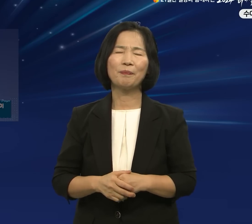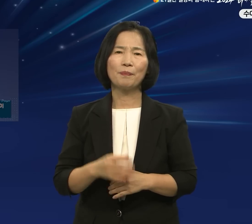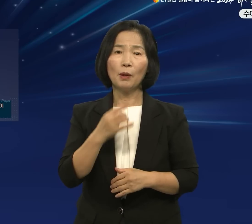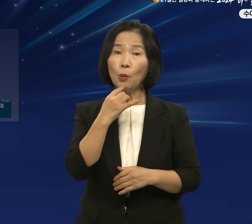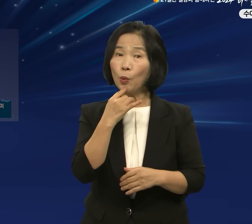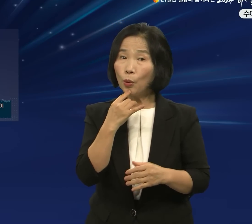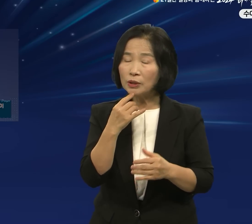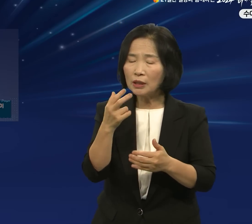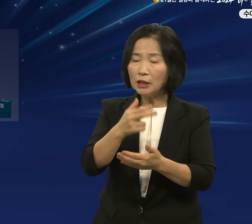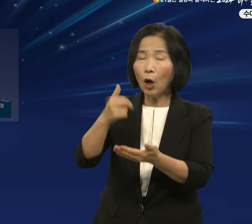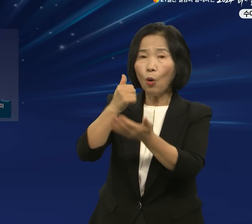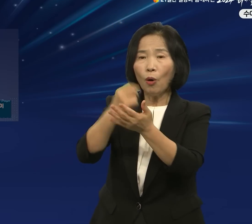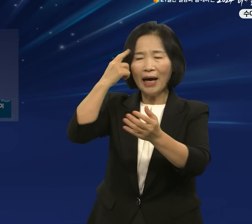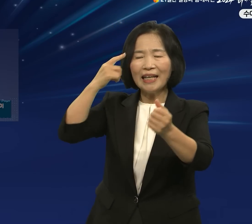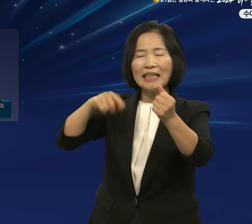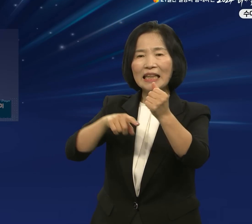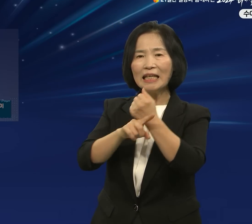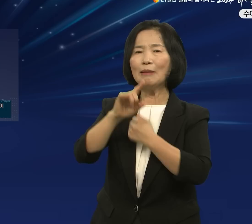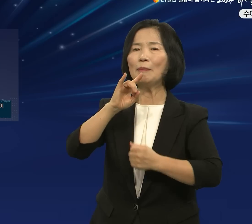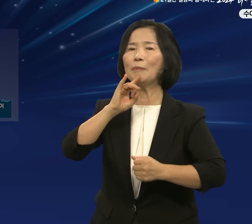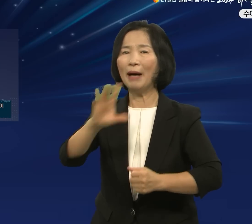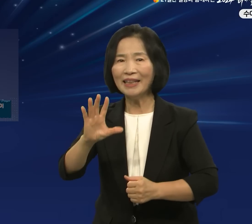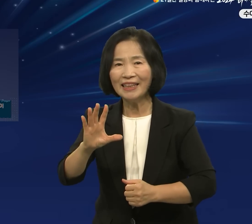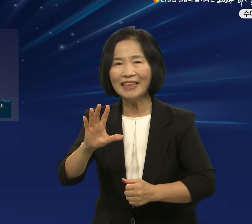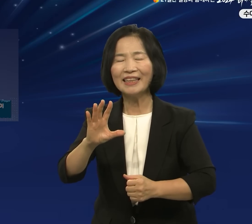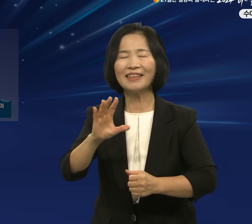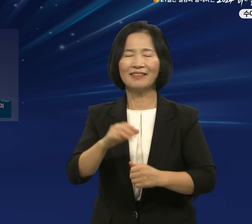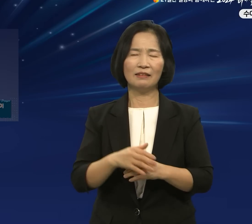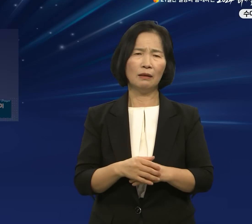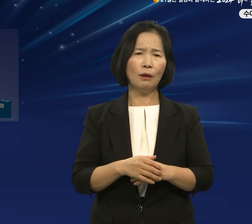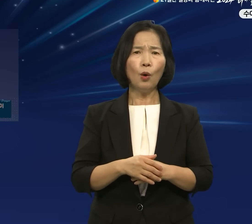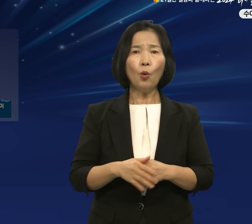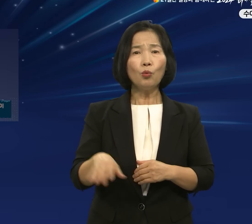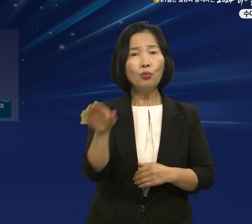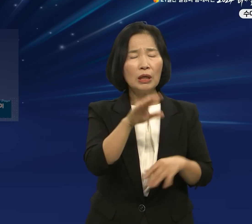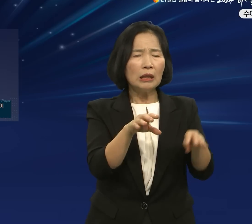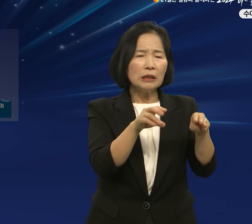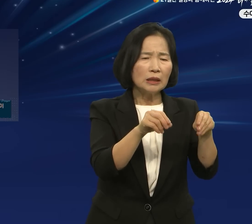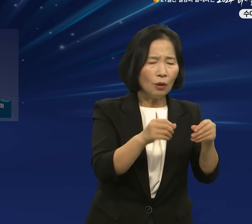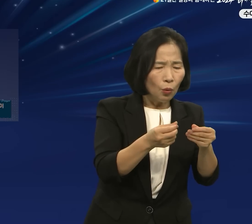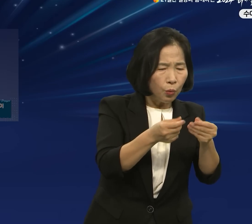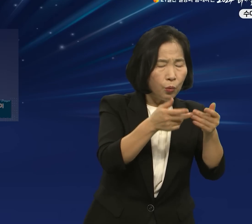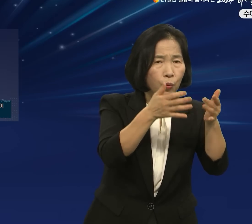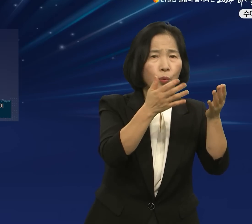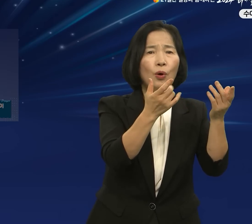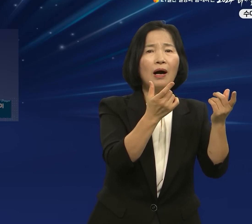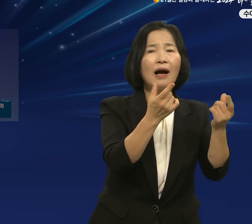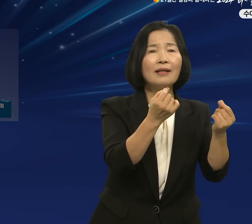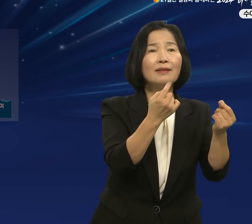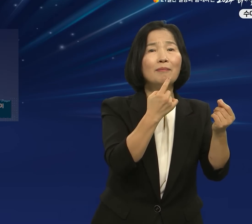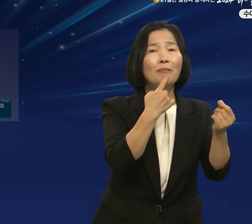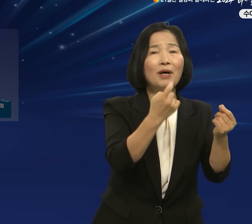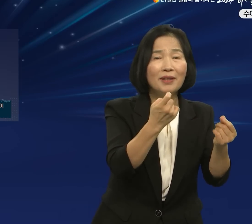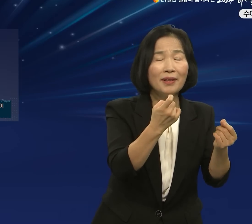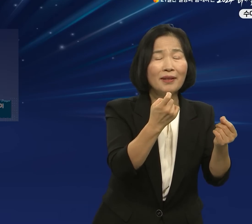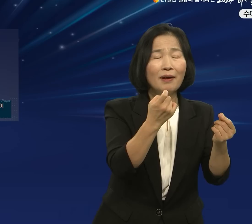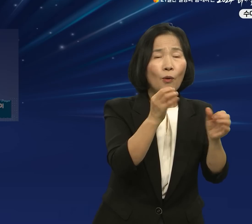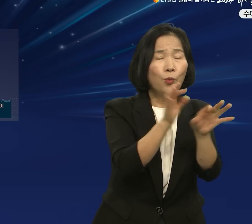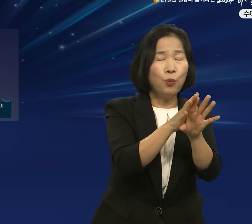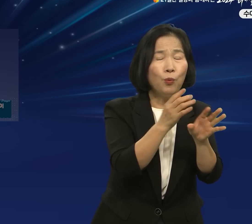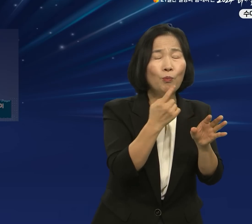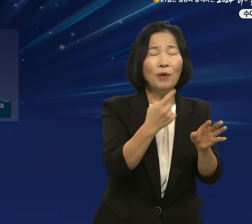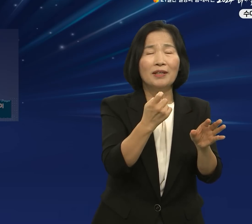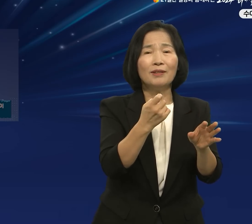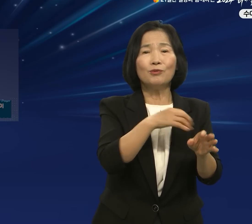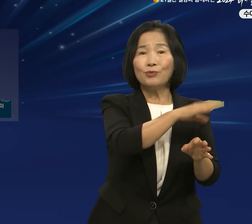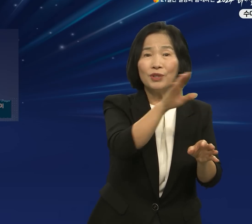오직 여호와의 뜻만이 흙이요 먼지 같을 뻔한 우리를